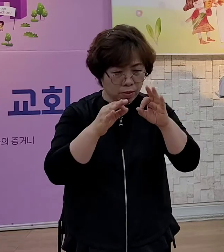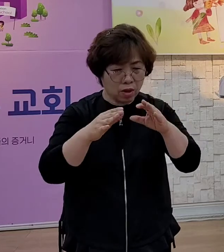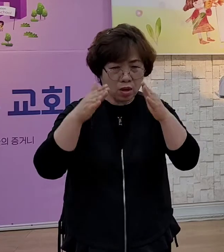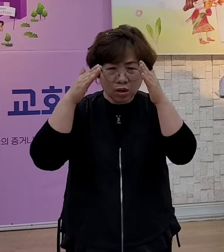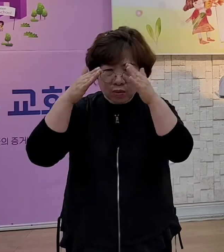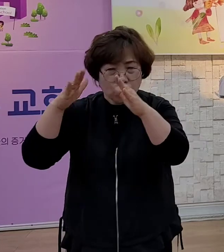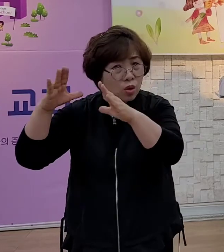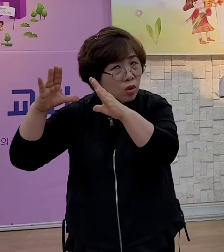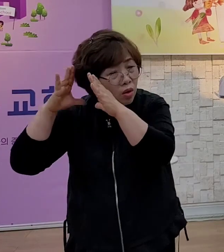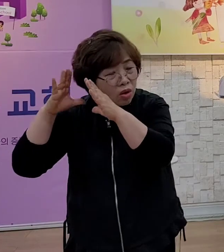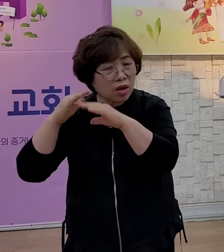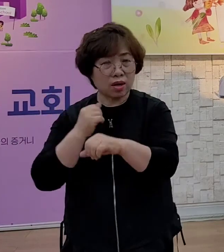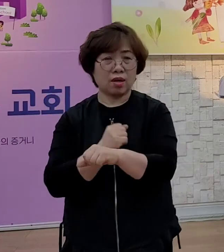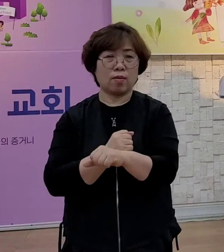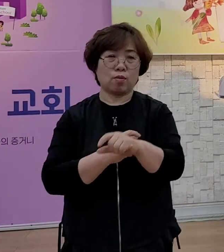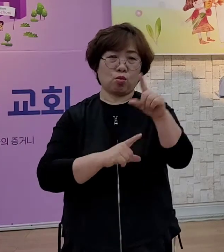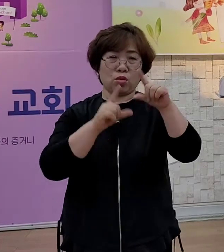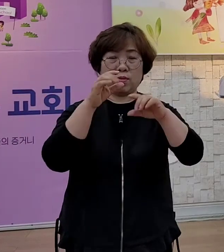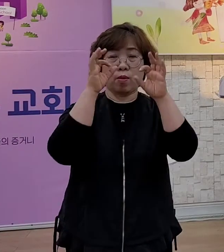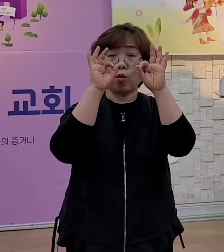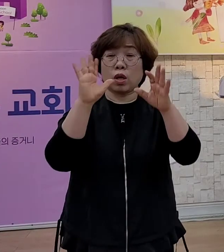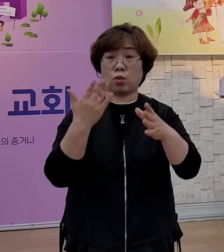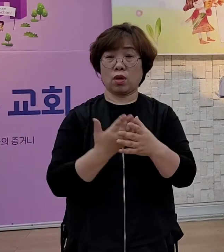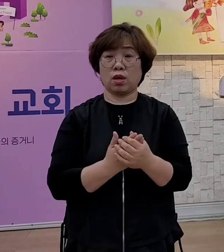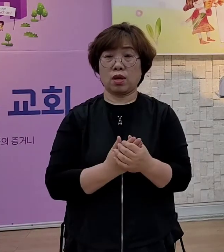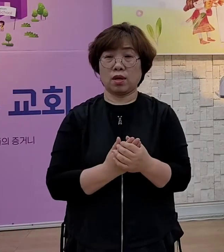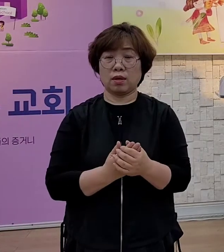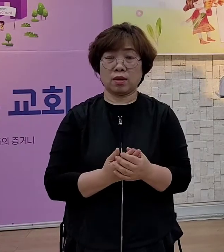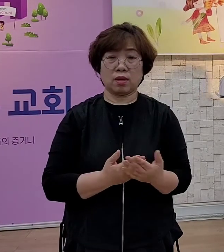것입니다. 여러분, 사람들은요,